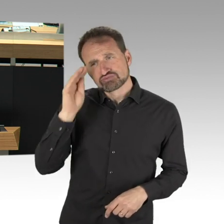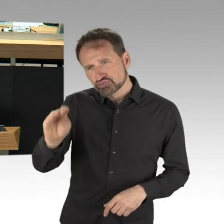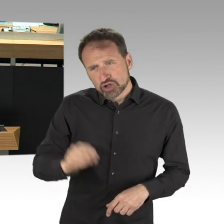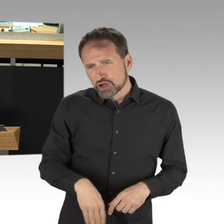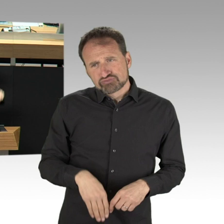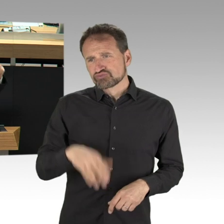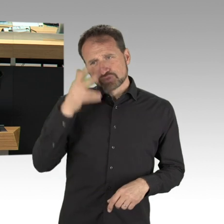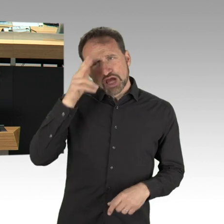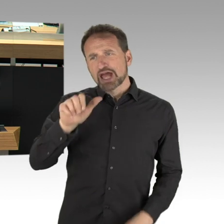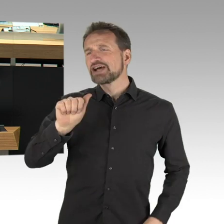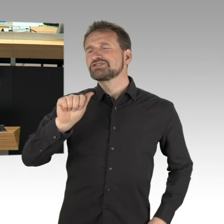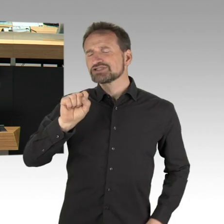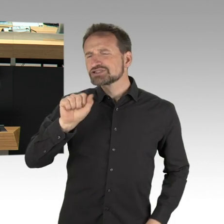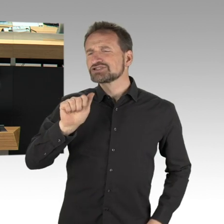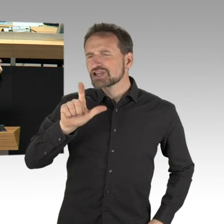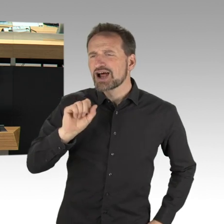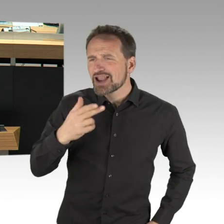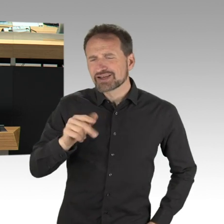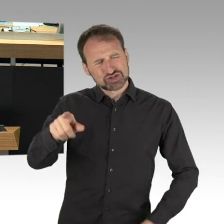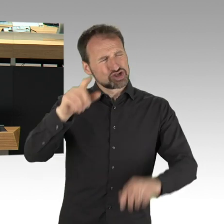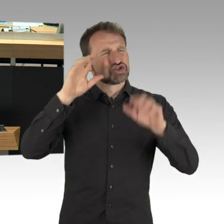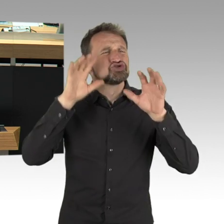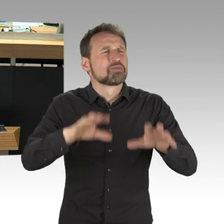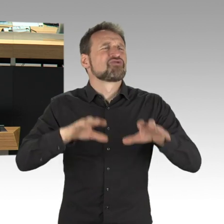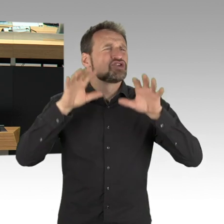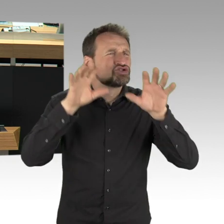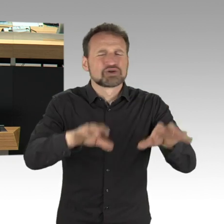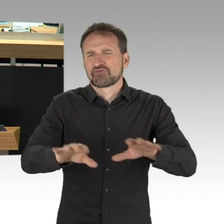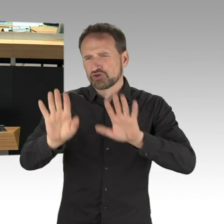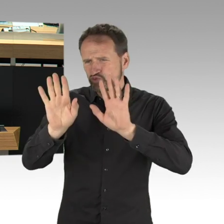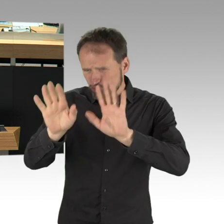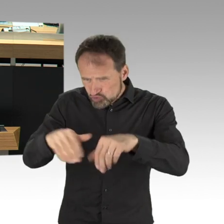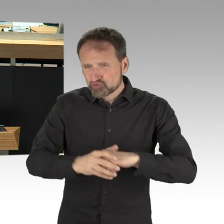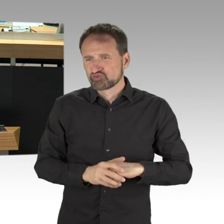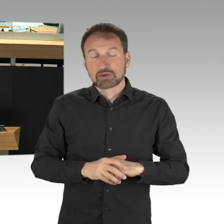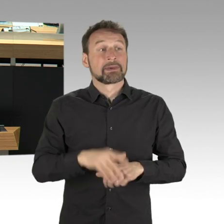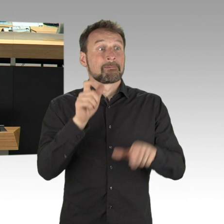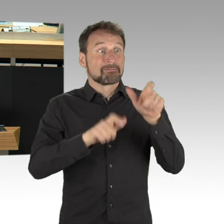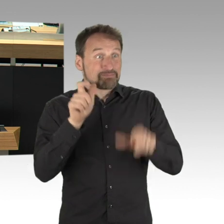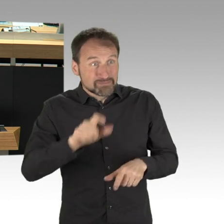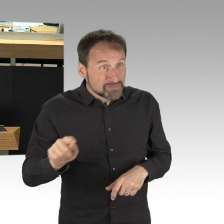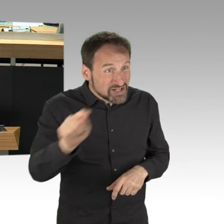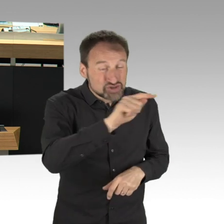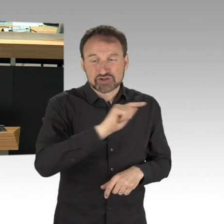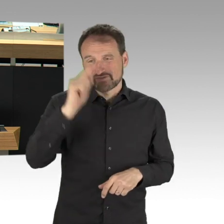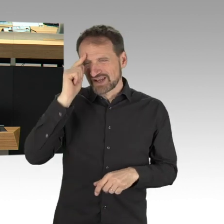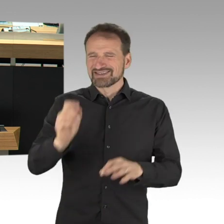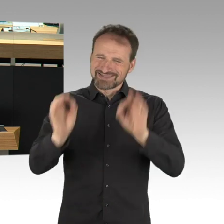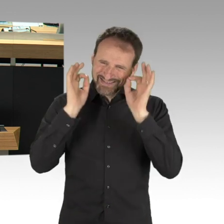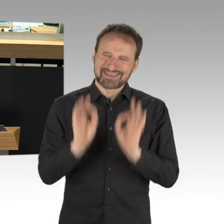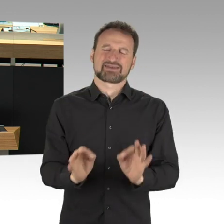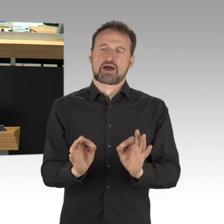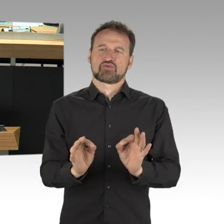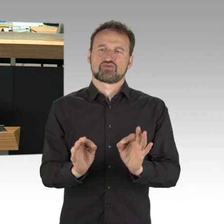schimpfen. Die Menschen draußen wissen ganz genau, wer sich auf ihre Seite stellt. Auch die jüdischen Mitbürger wissen ganz genau, wer